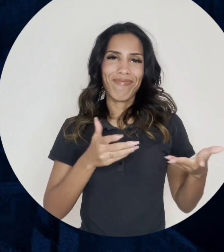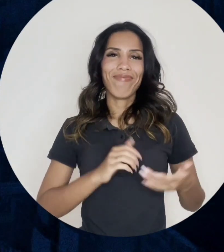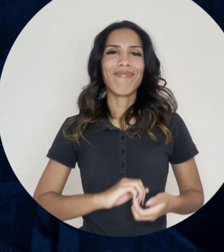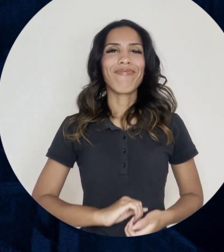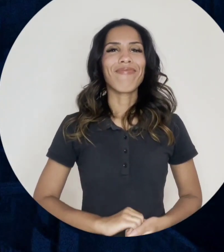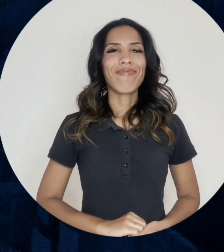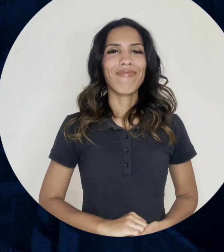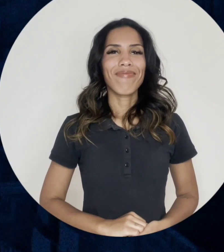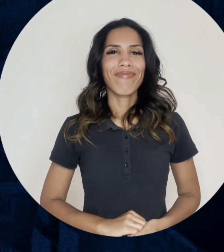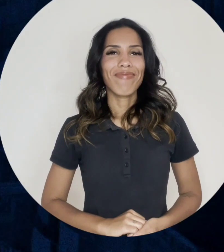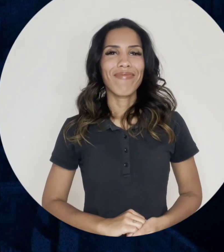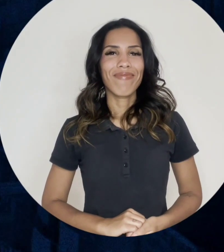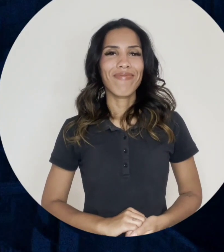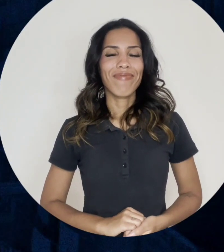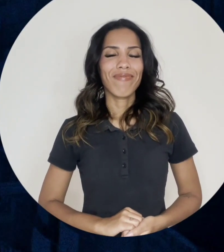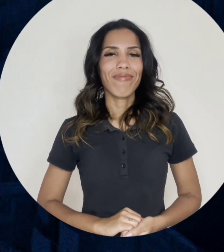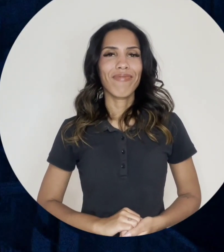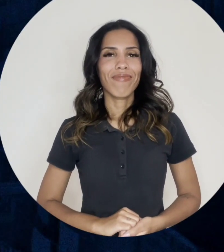seu.